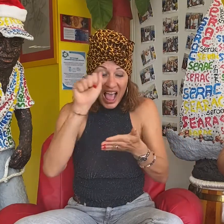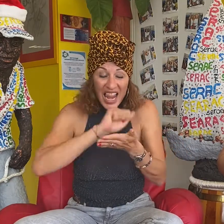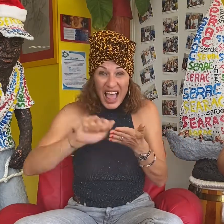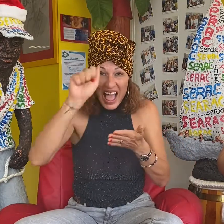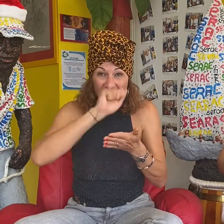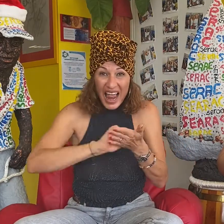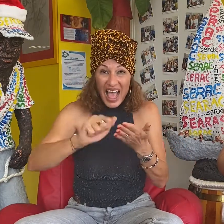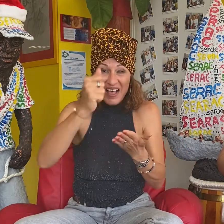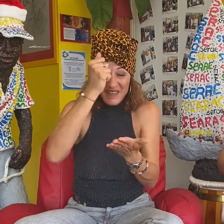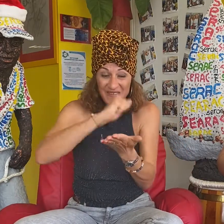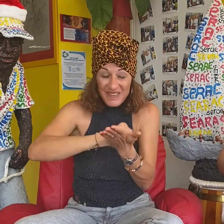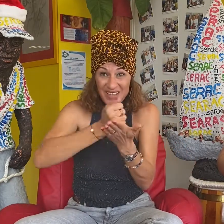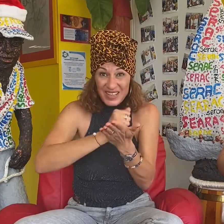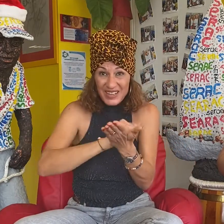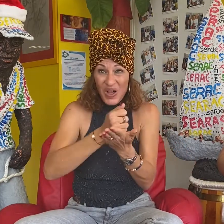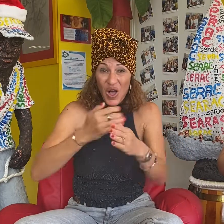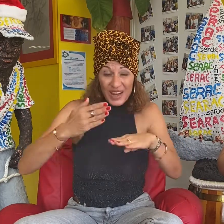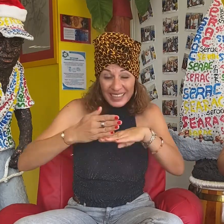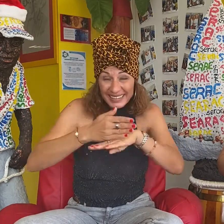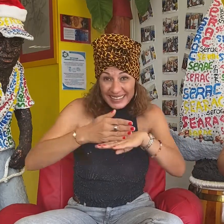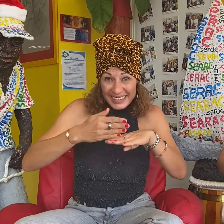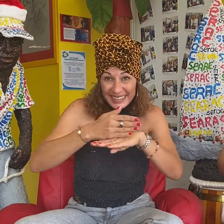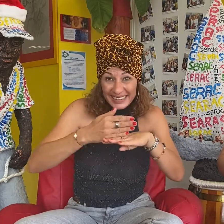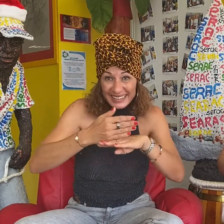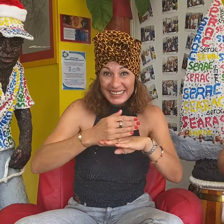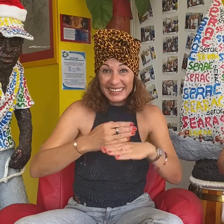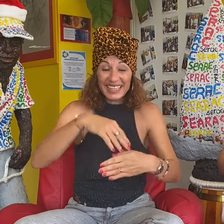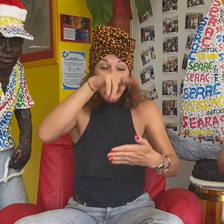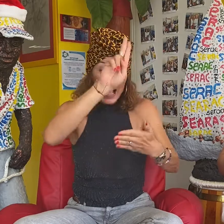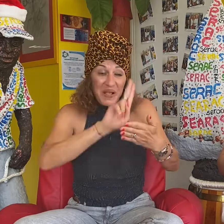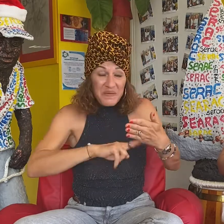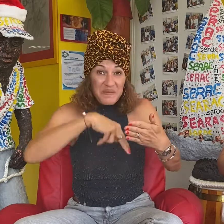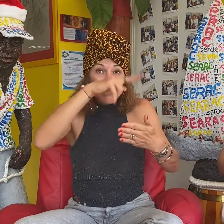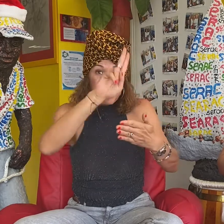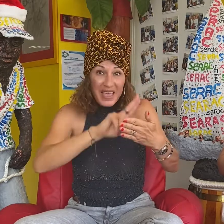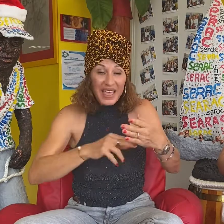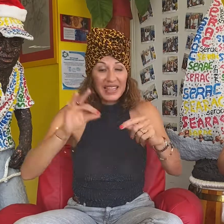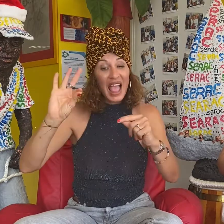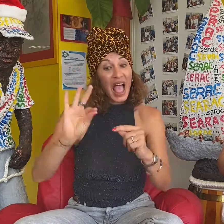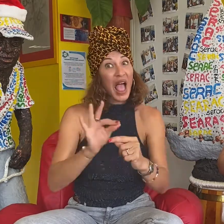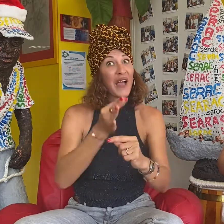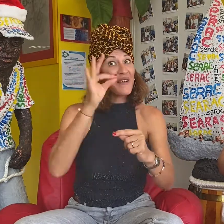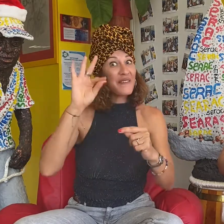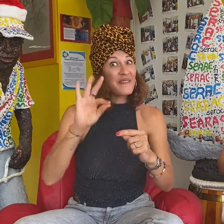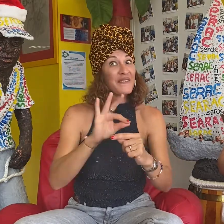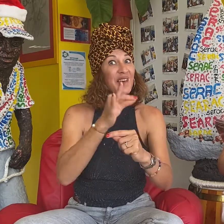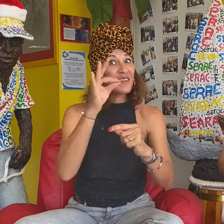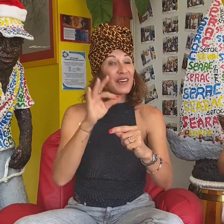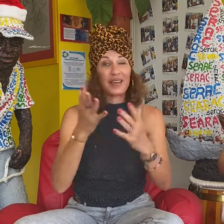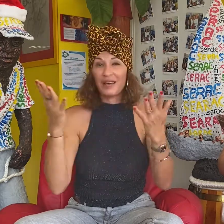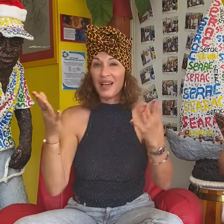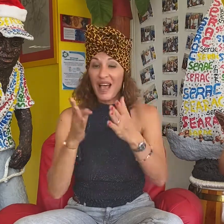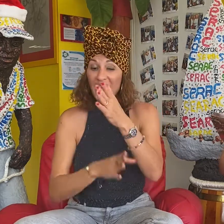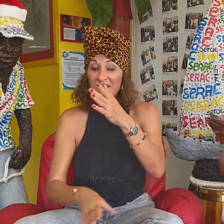collent, scient, peignent, coudent et fabriquent des jouets.